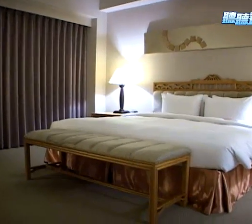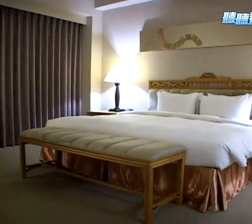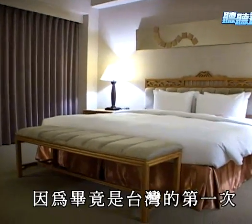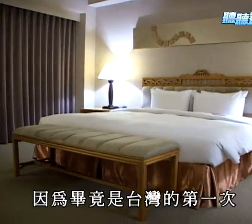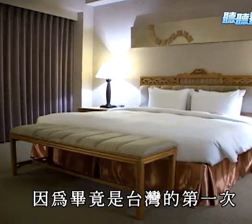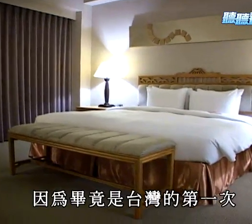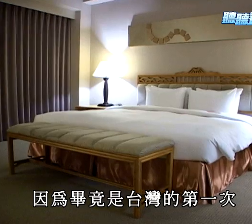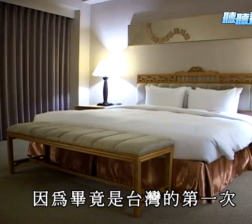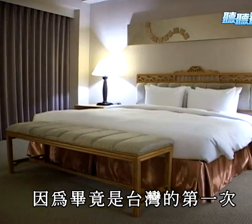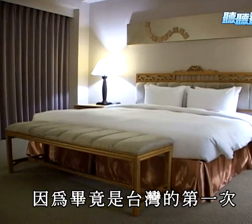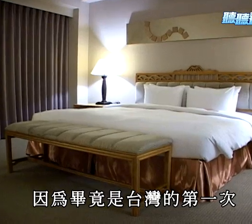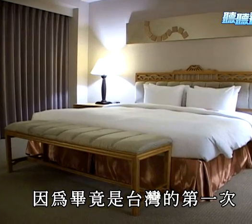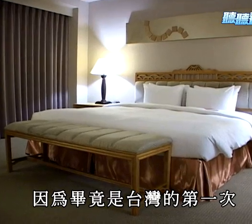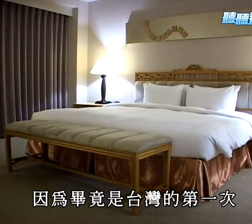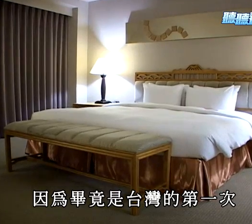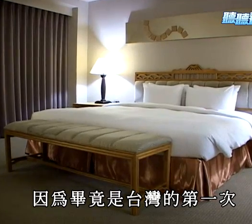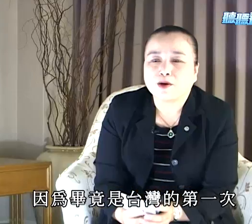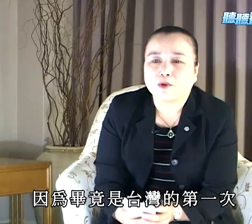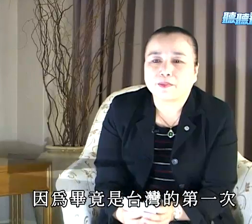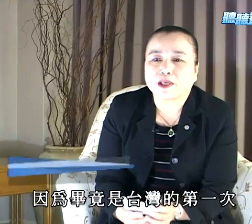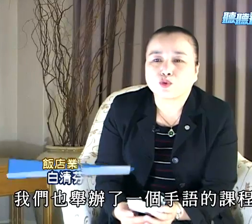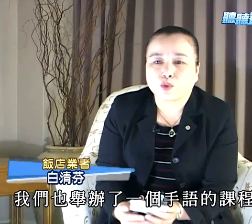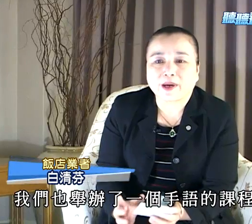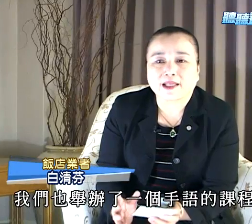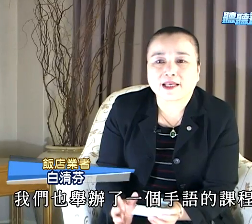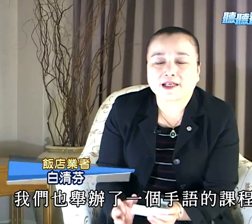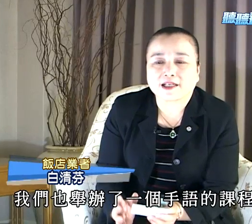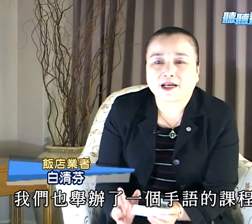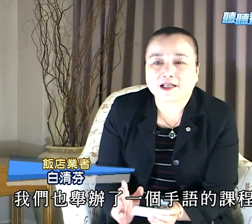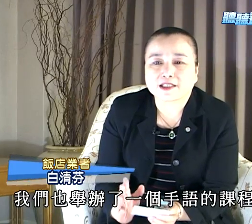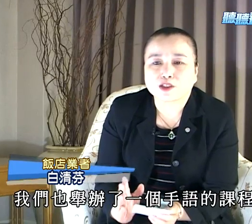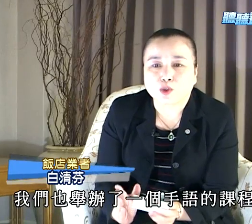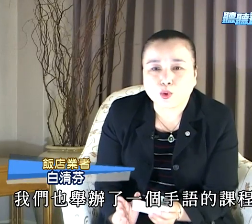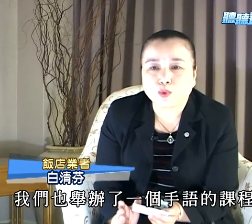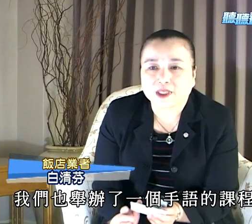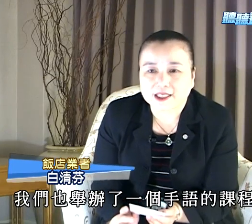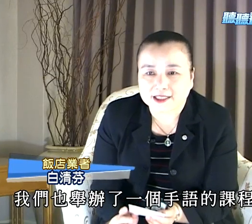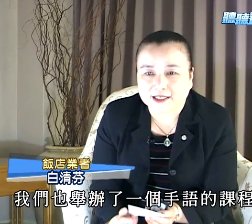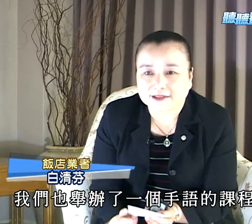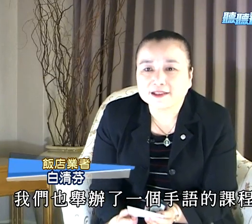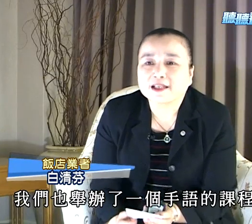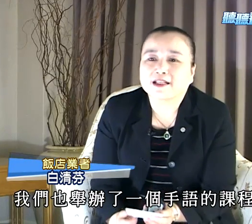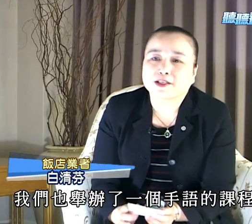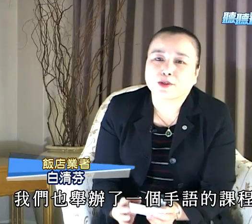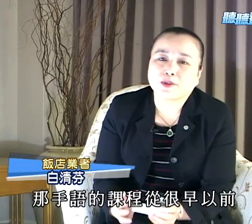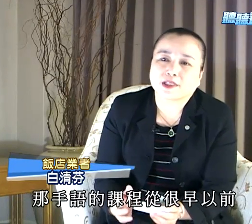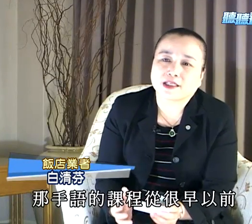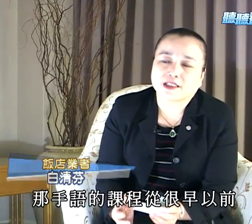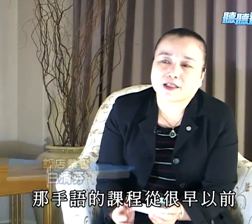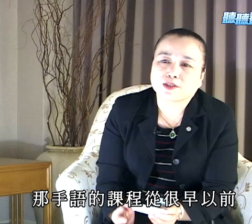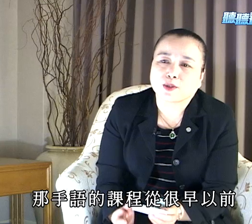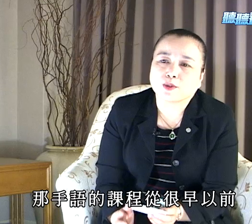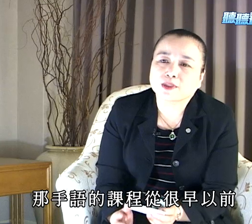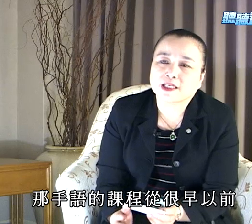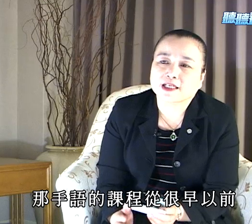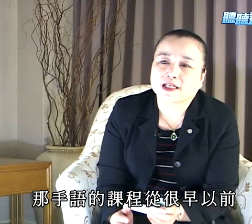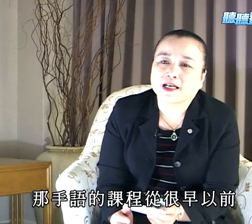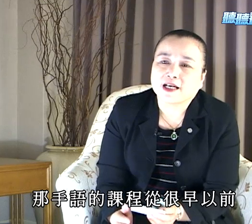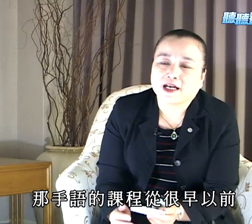因为毕竟是台湾的第一次，我们也举办了一个这个手语的课程。那手语的课程从这个